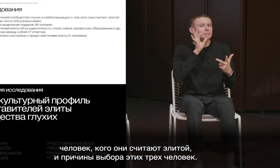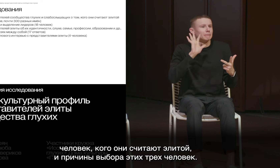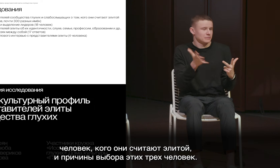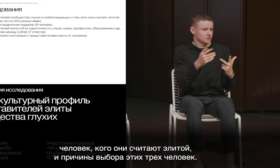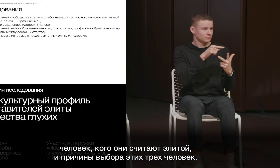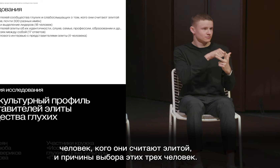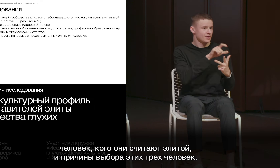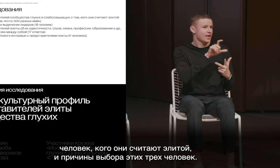человек,